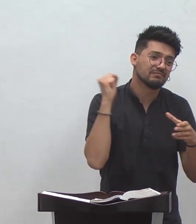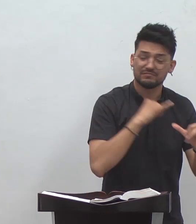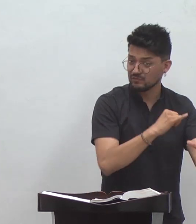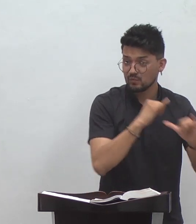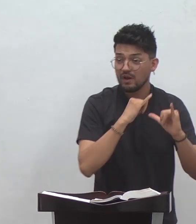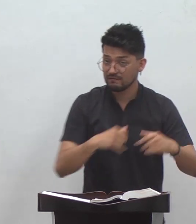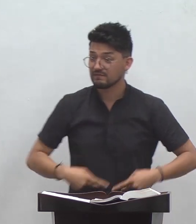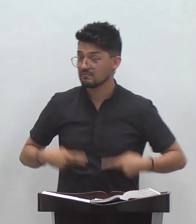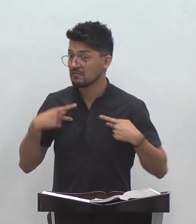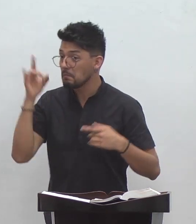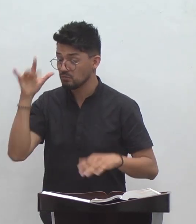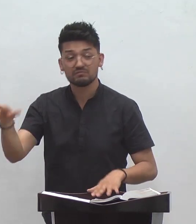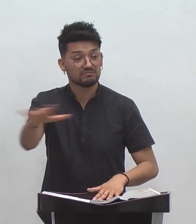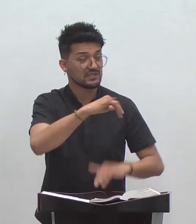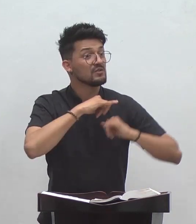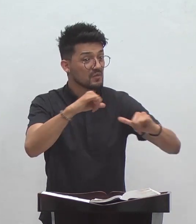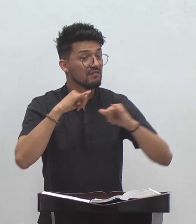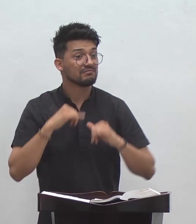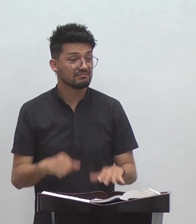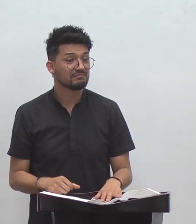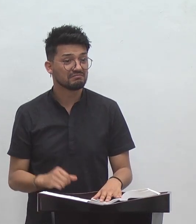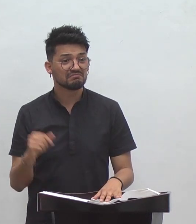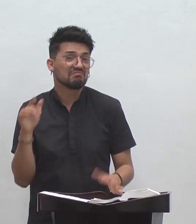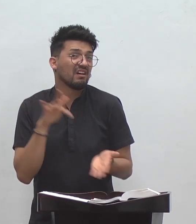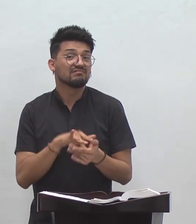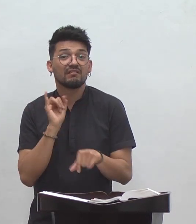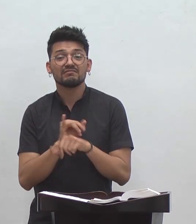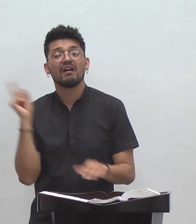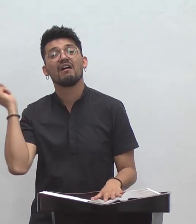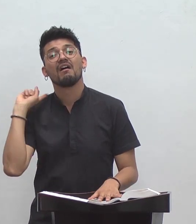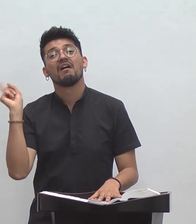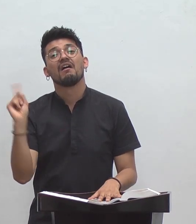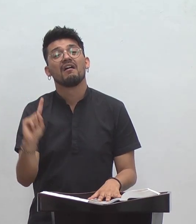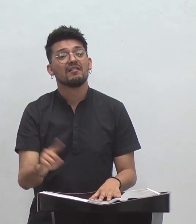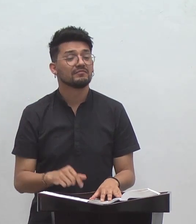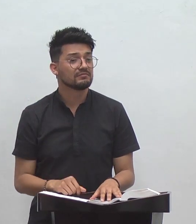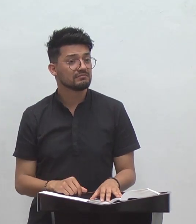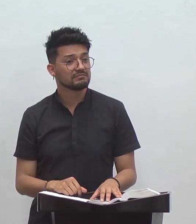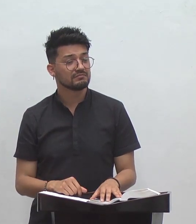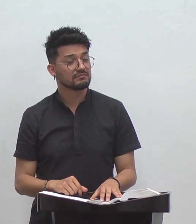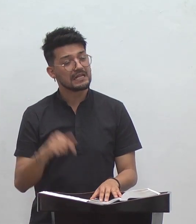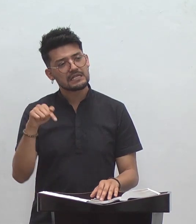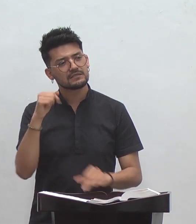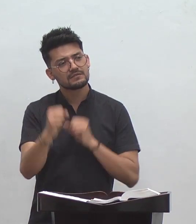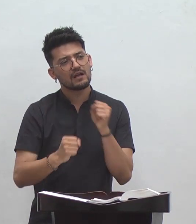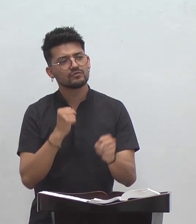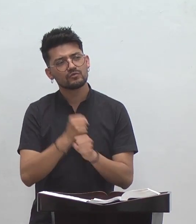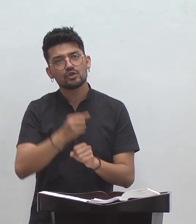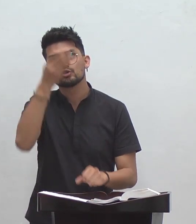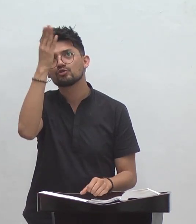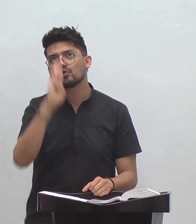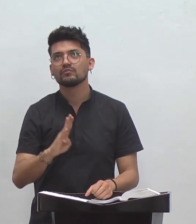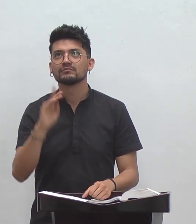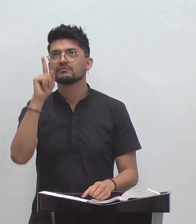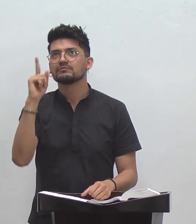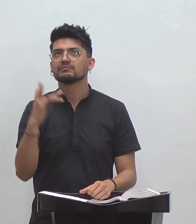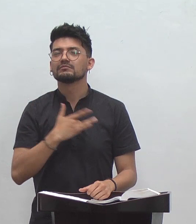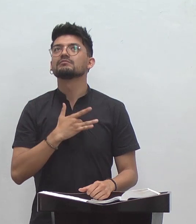y en el desierto fueron rebeldes, sabe que mi vida fue igual. Yo asistí a la iglesia muchos años, pero este